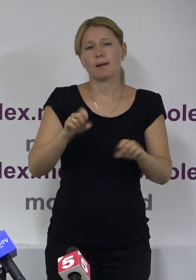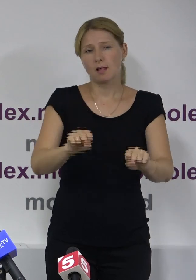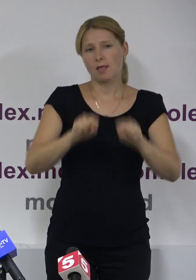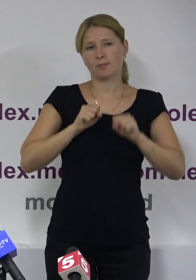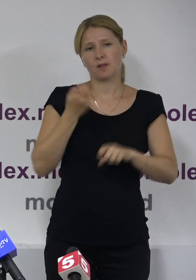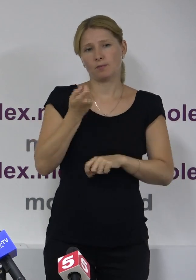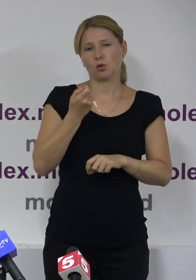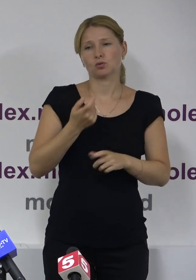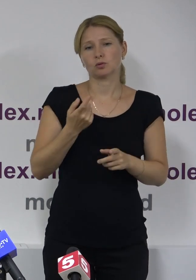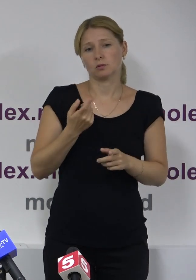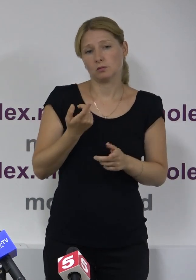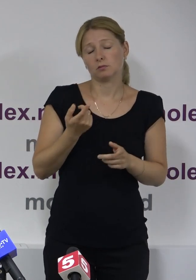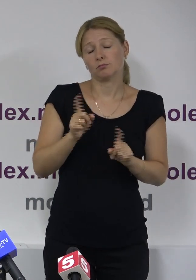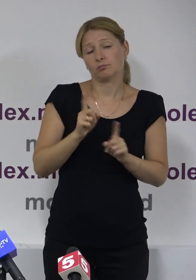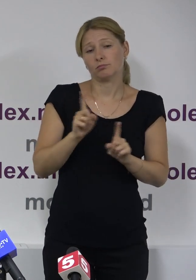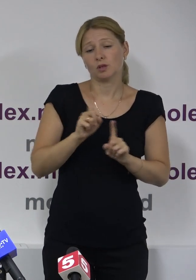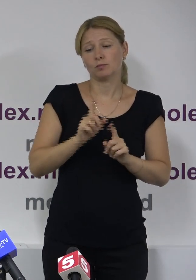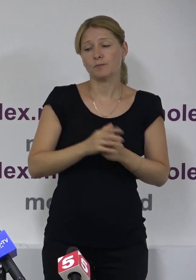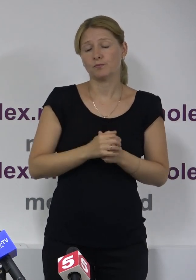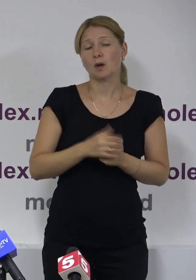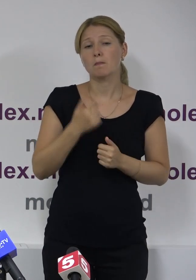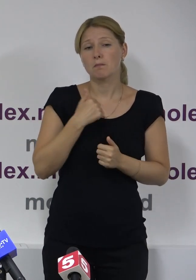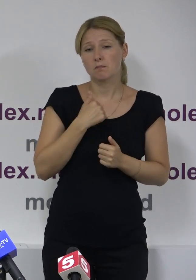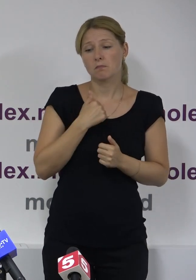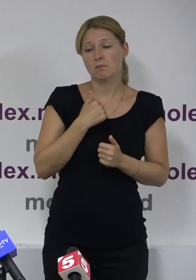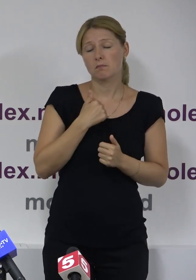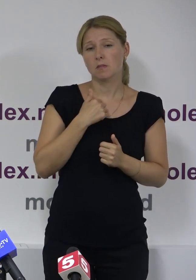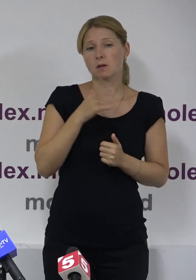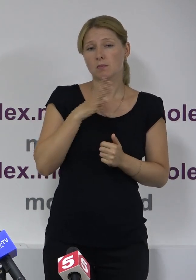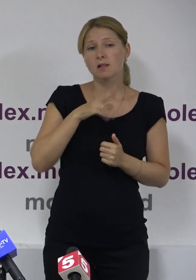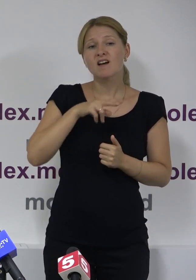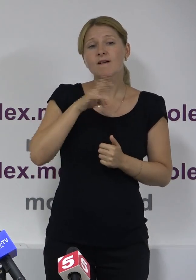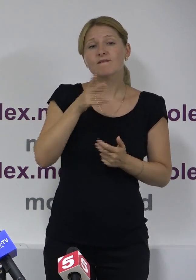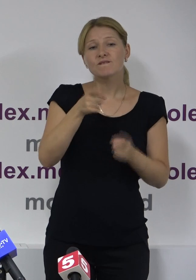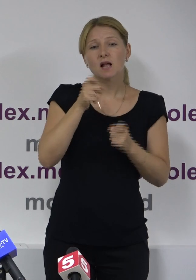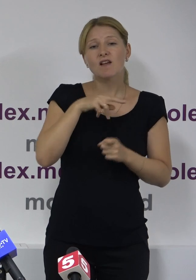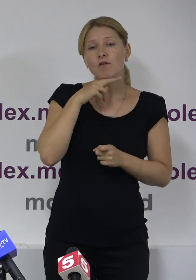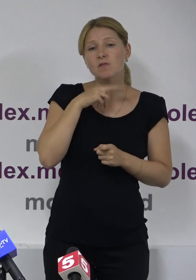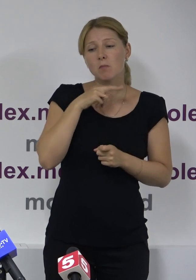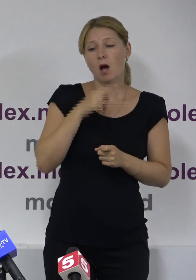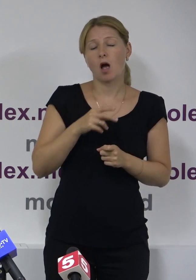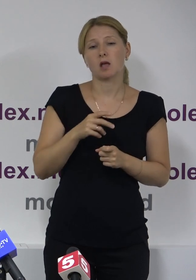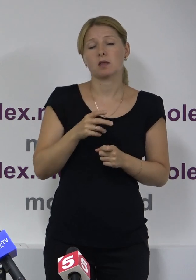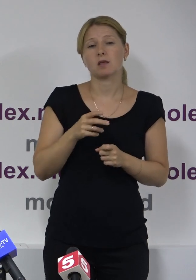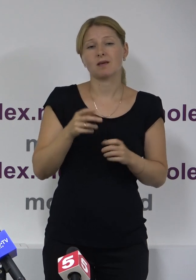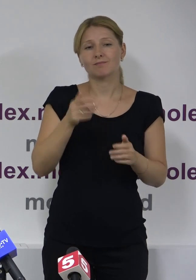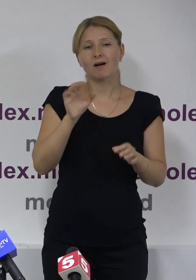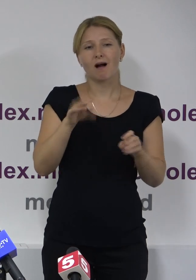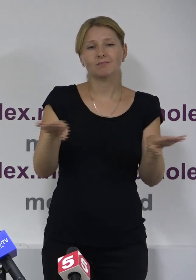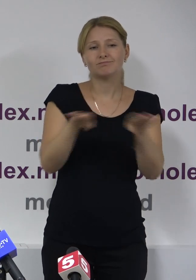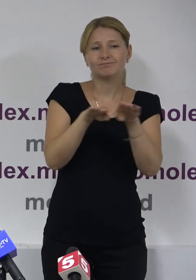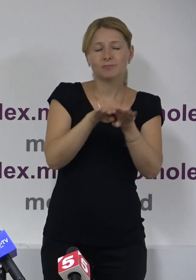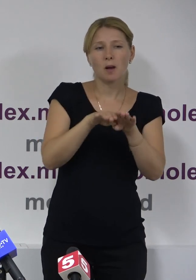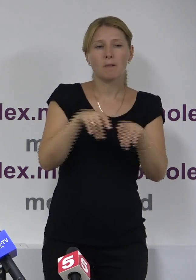sens, în raport am atras atenția și la faptul că, spre deosebire de alegerile prezidențiale